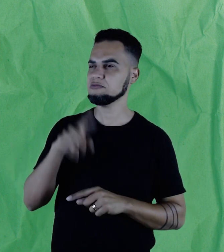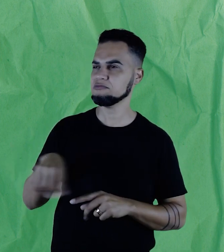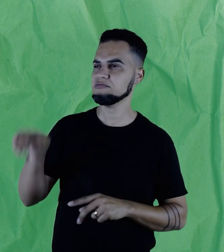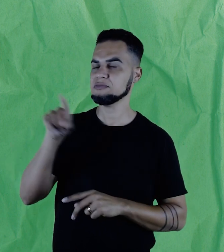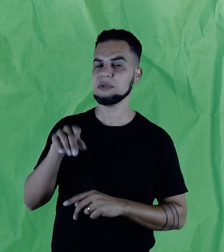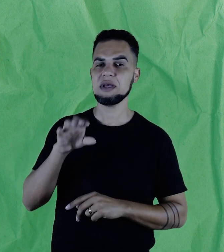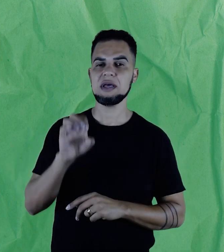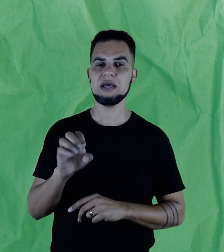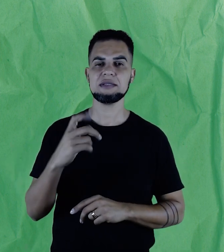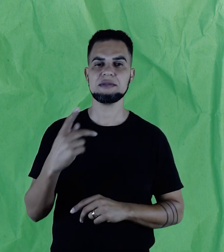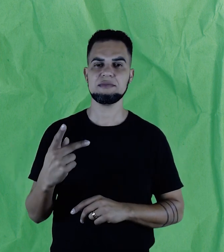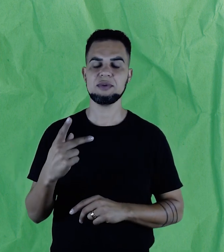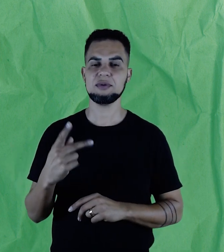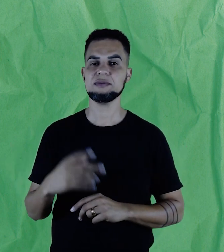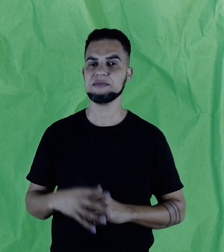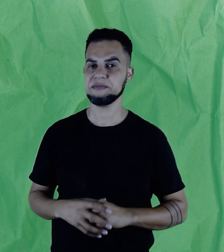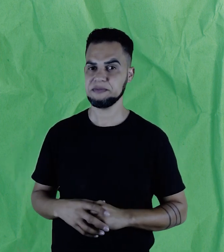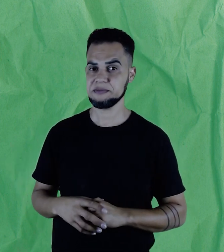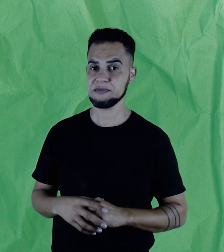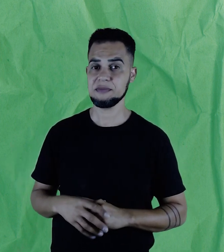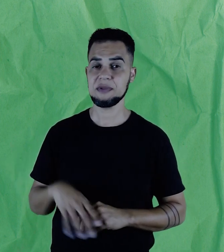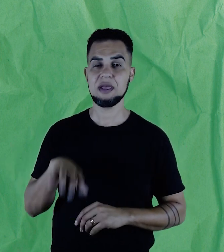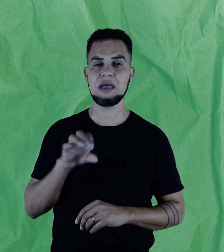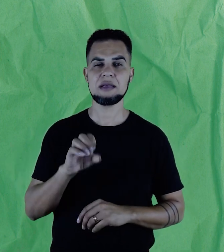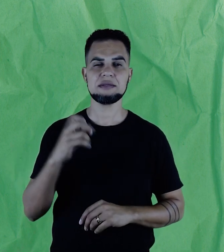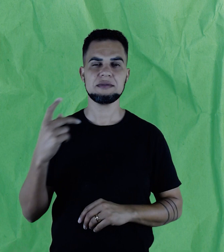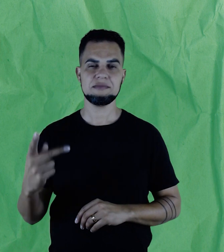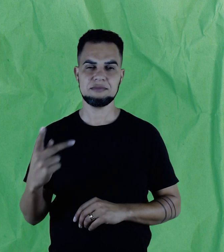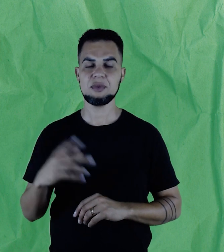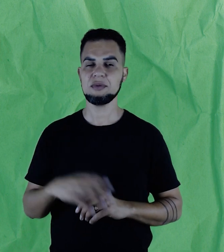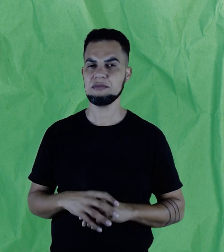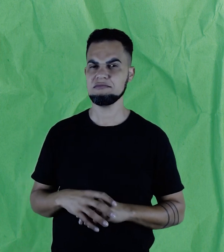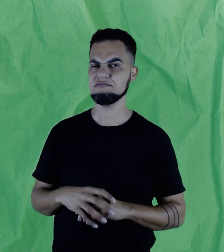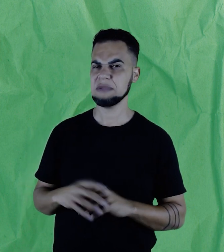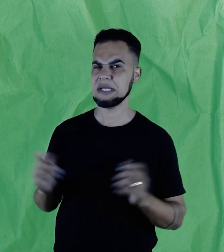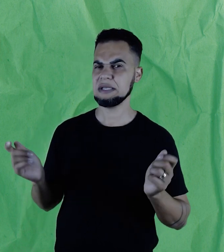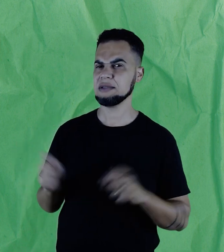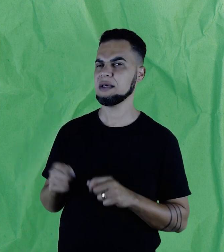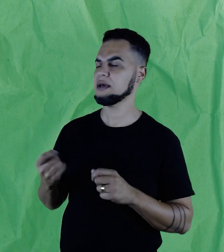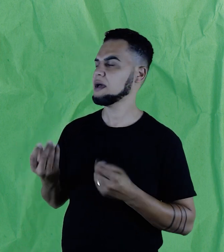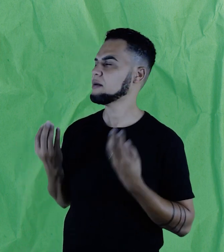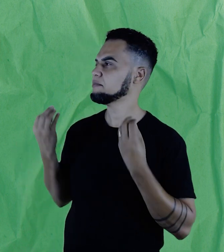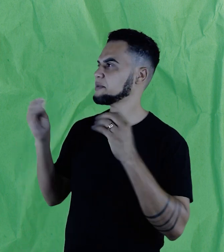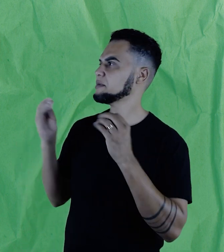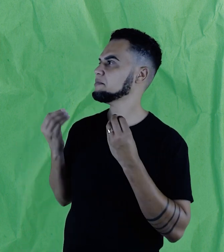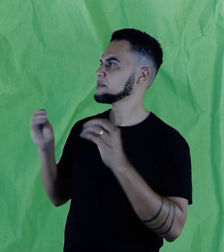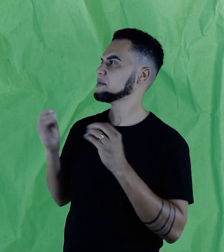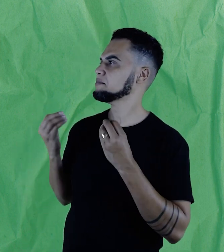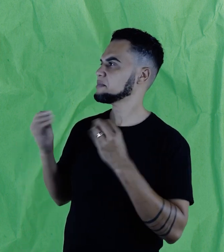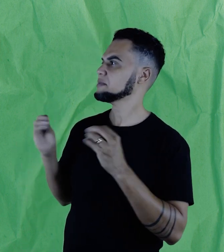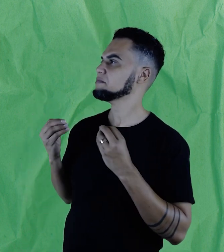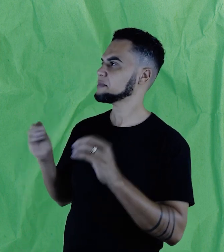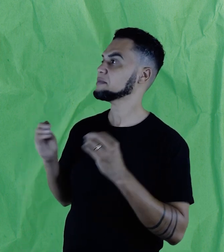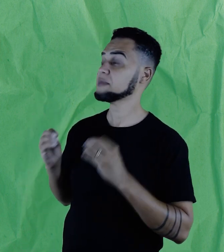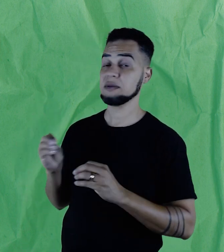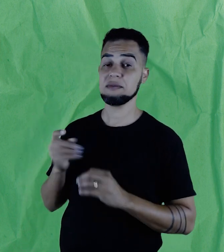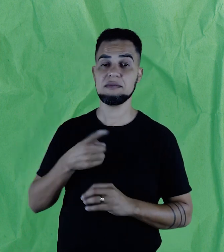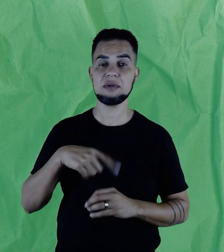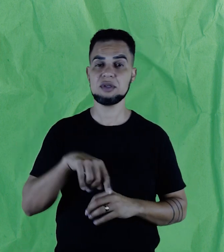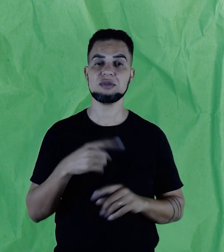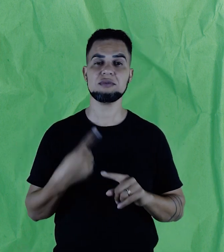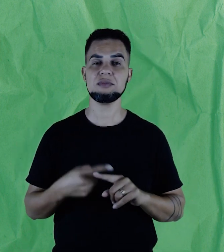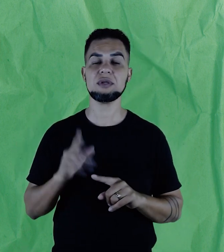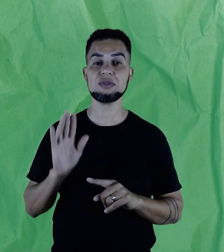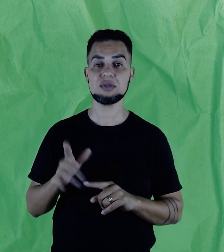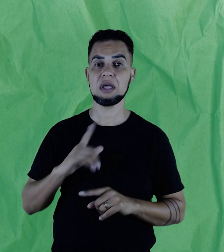um comando expo prebuild. Esse expo prebuild ele vai adicionar automaticamente para a gente, porque a gente já